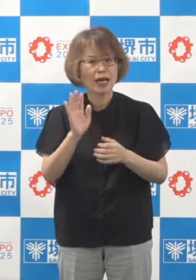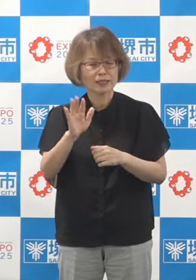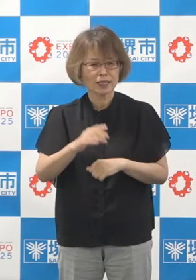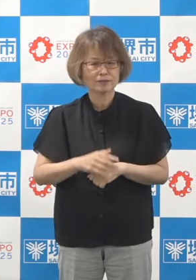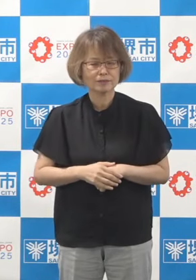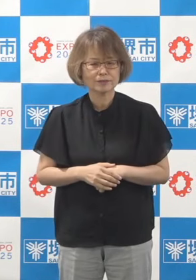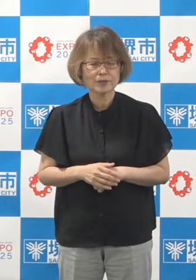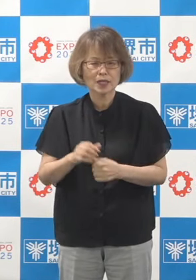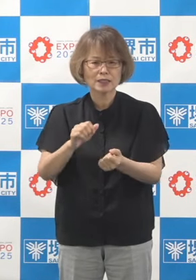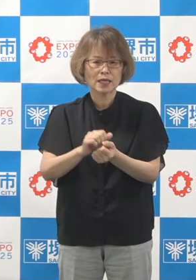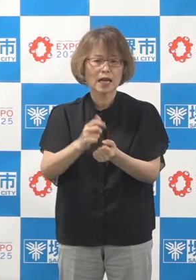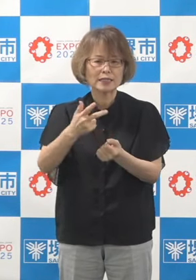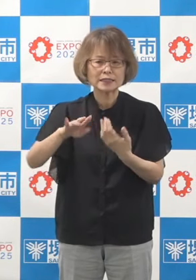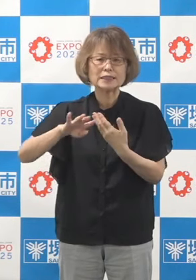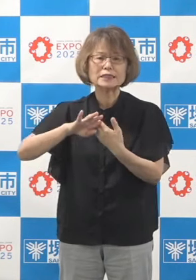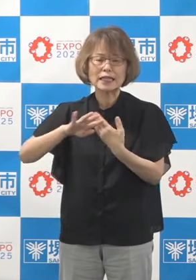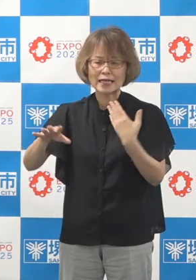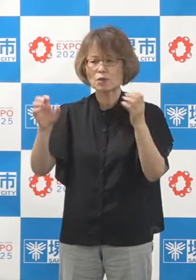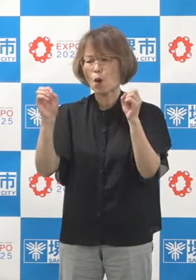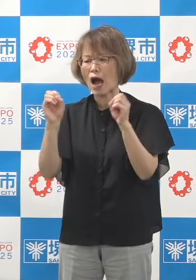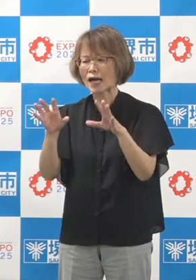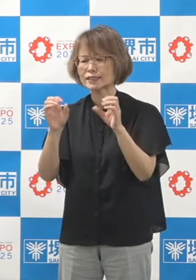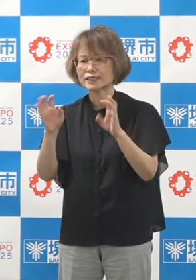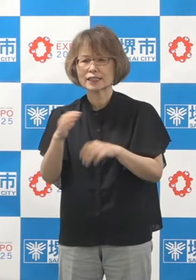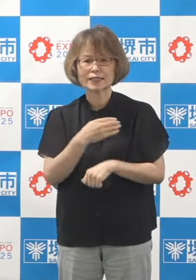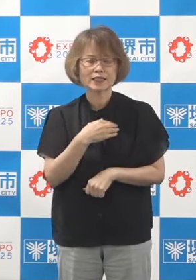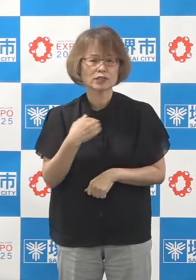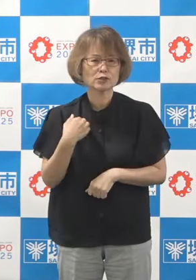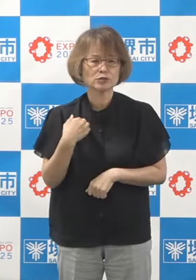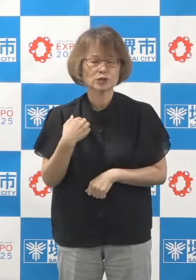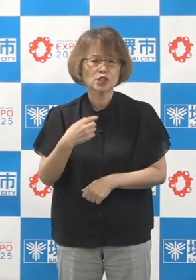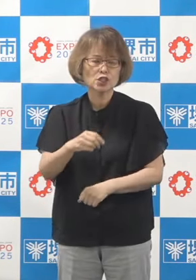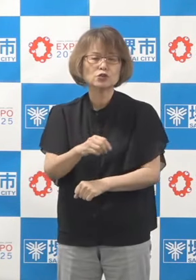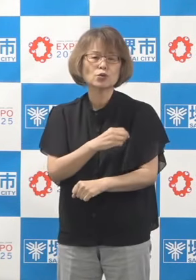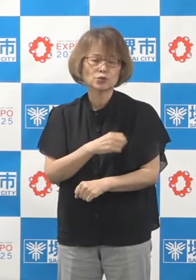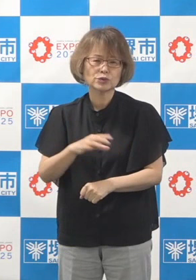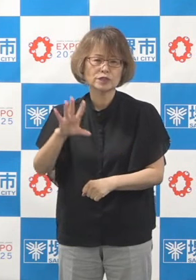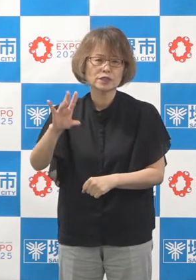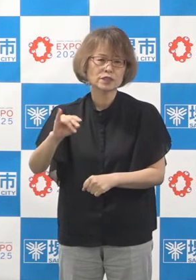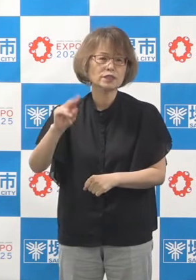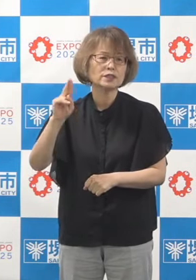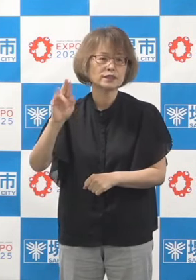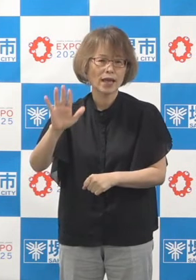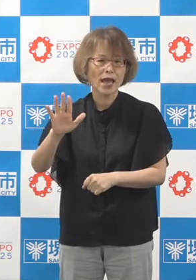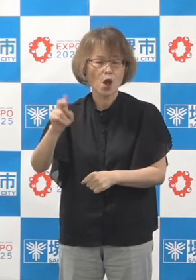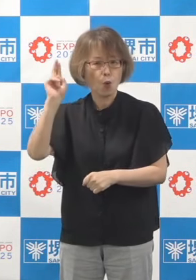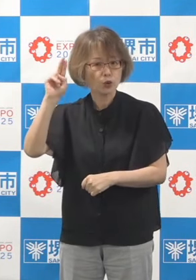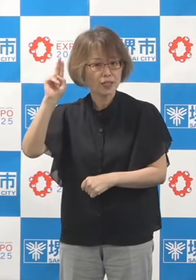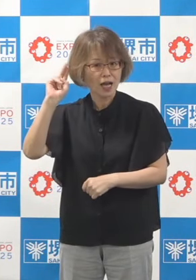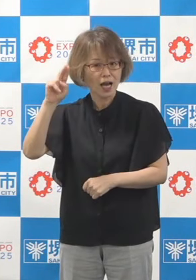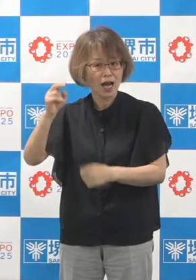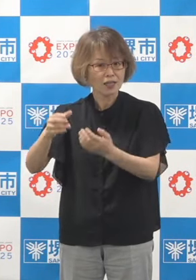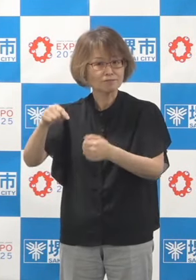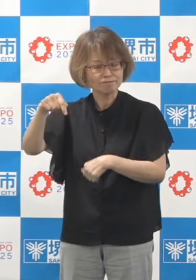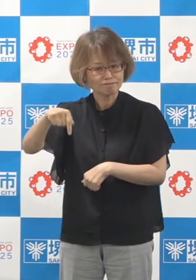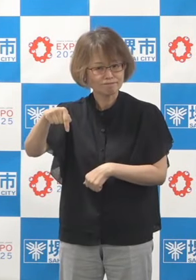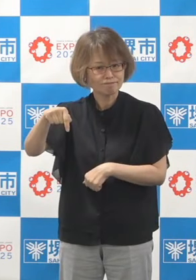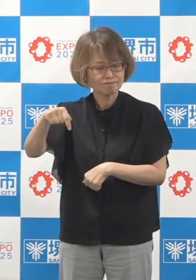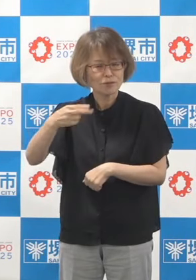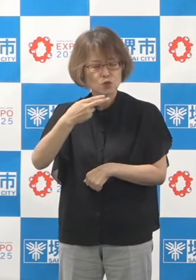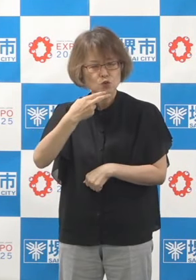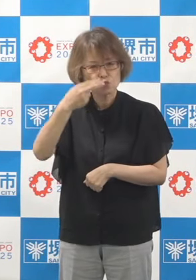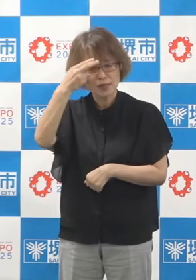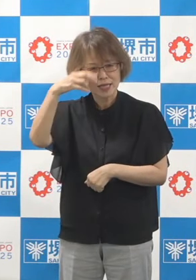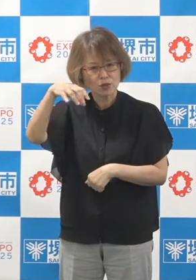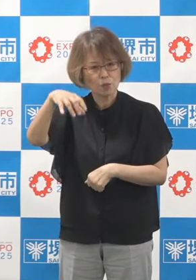市外でも発信をしていただける、特に切って大阪のような、もう大阪の梅田にあってです